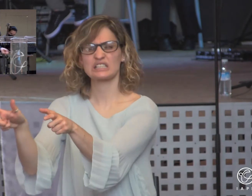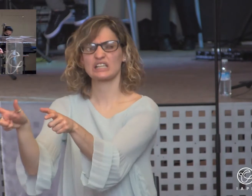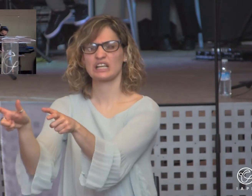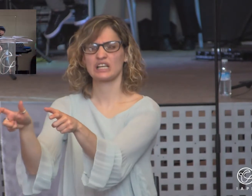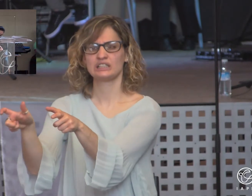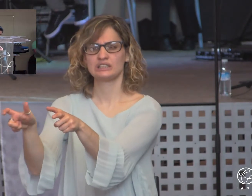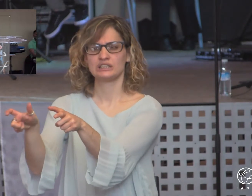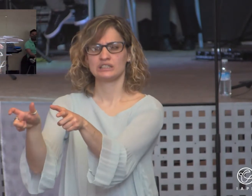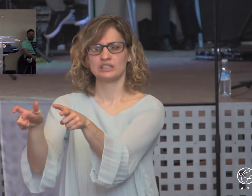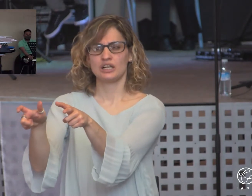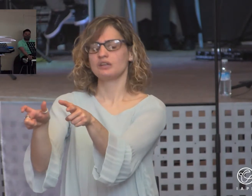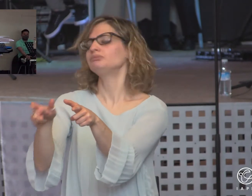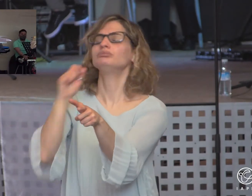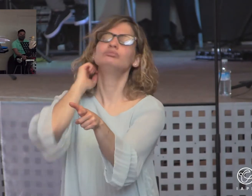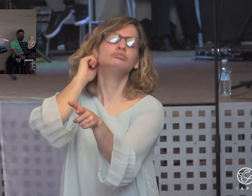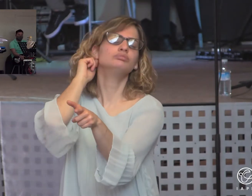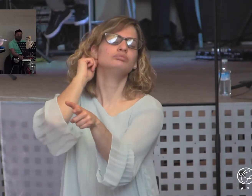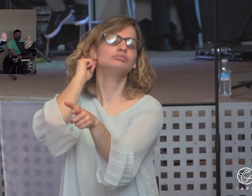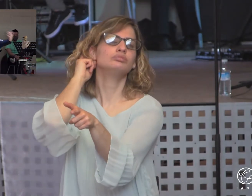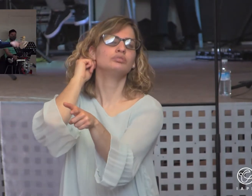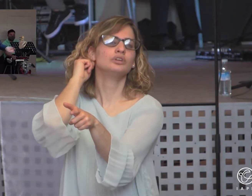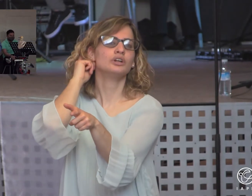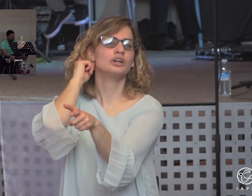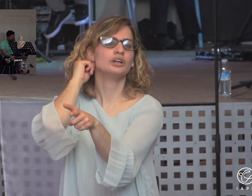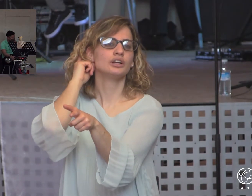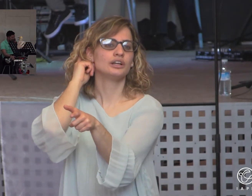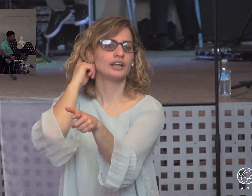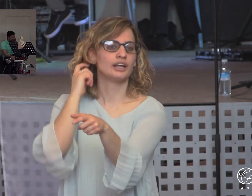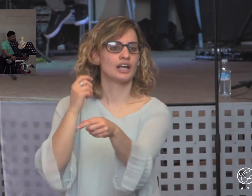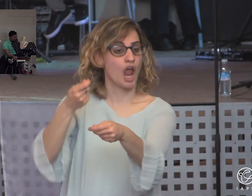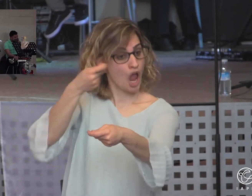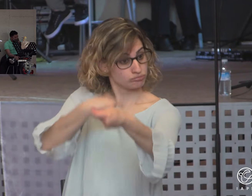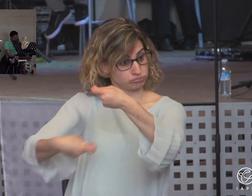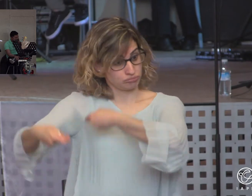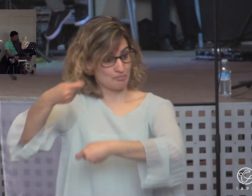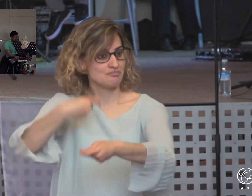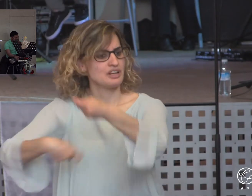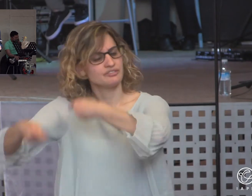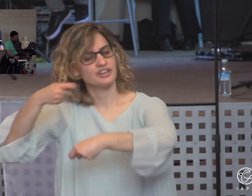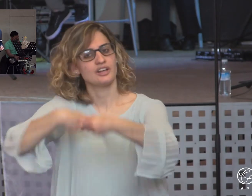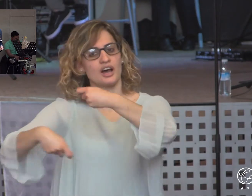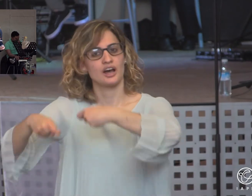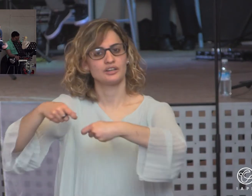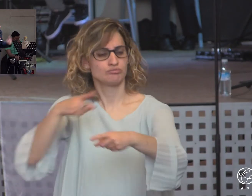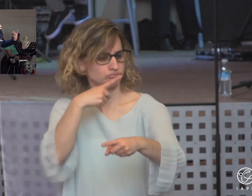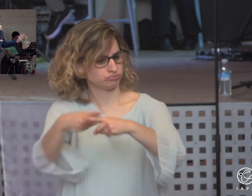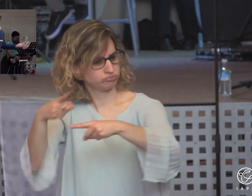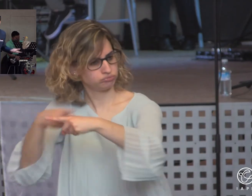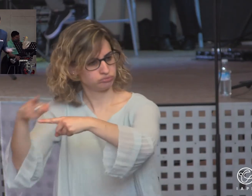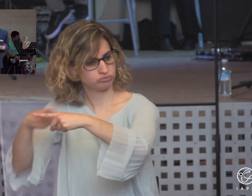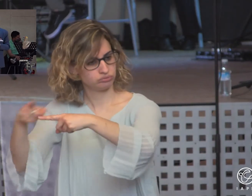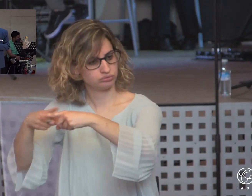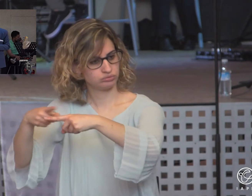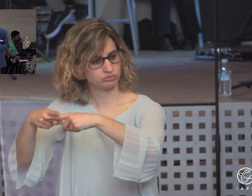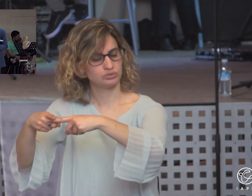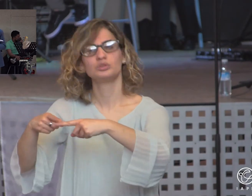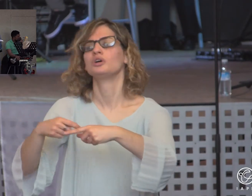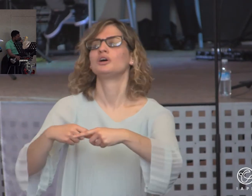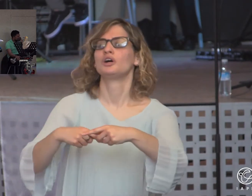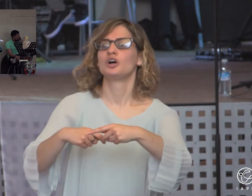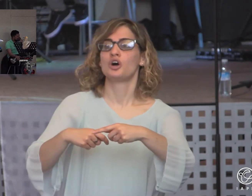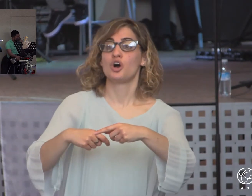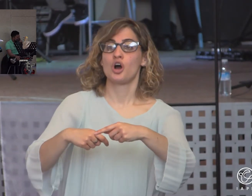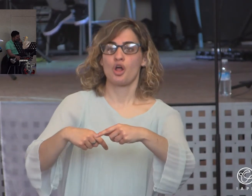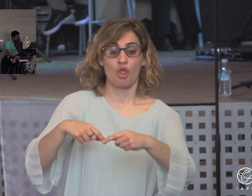habían establecido allí gente que vendía, que cambiaba, que comerciaba.